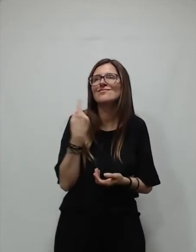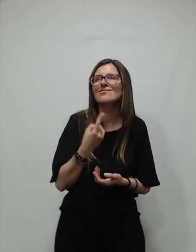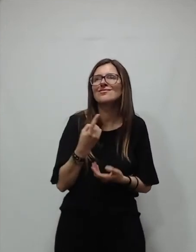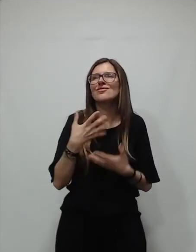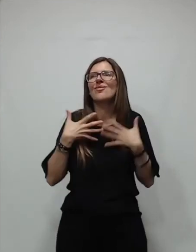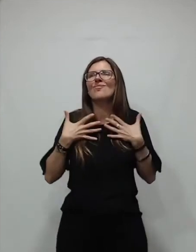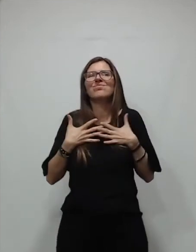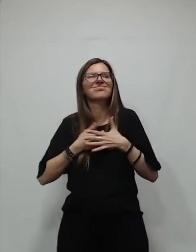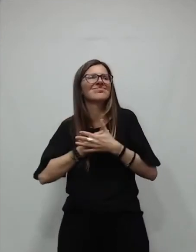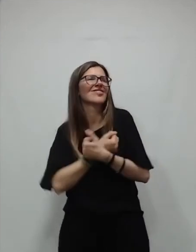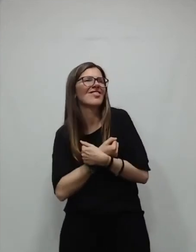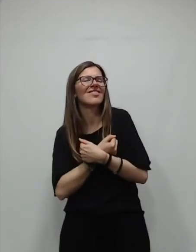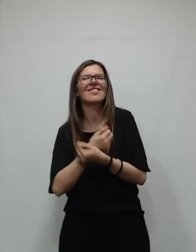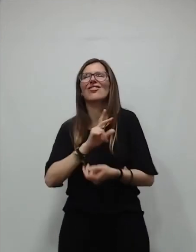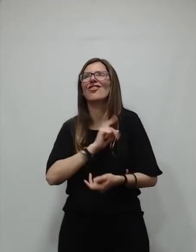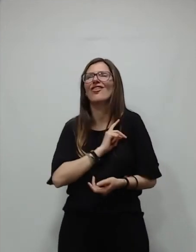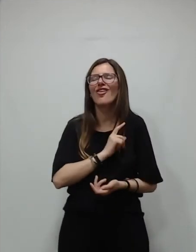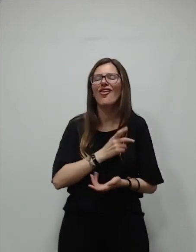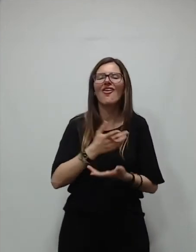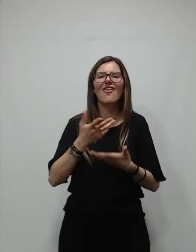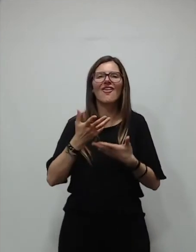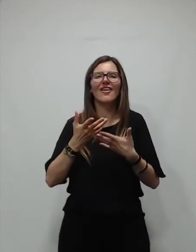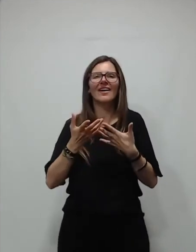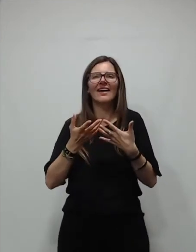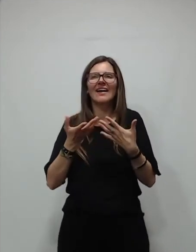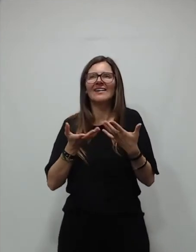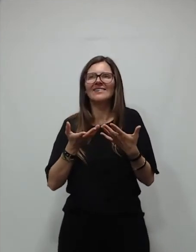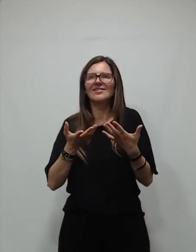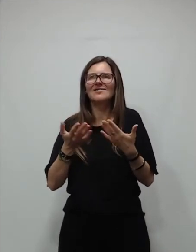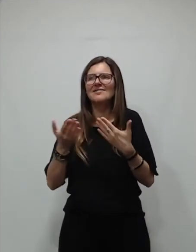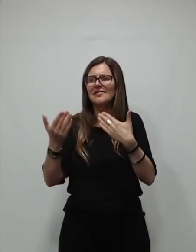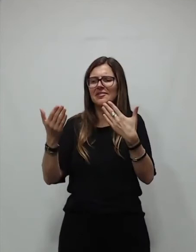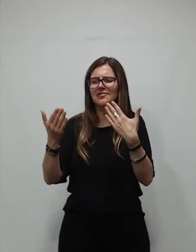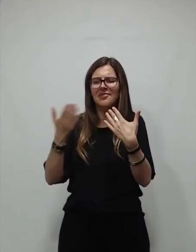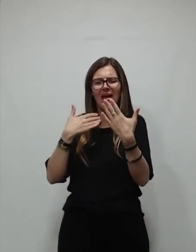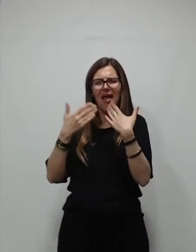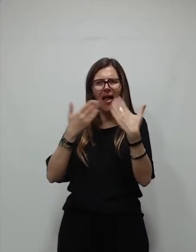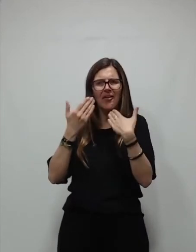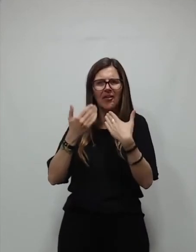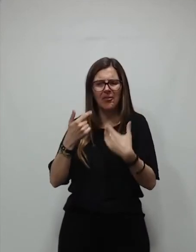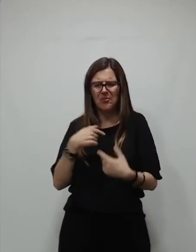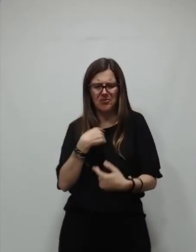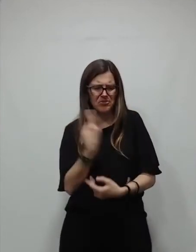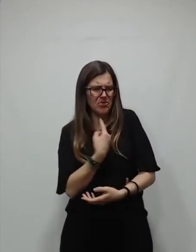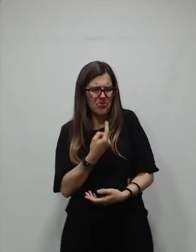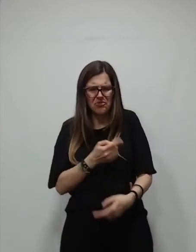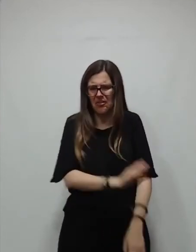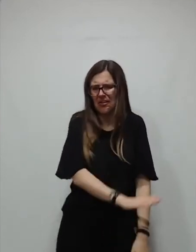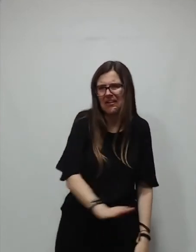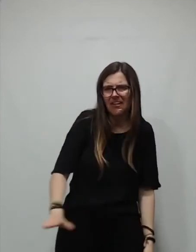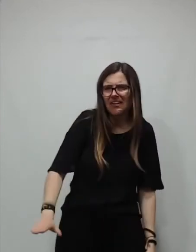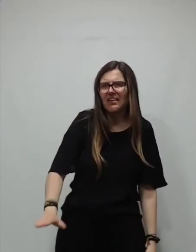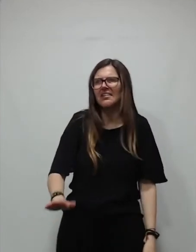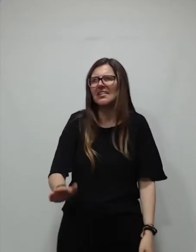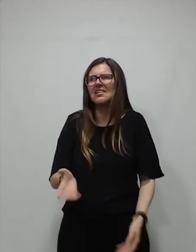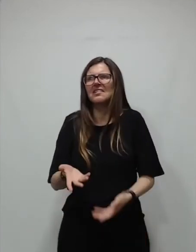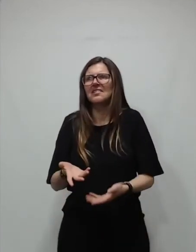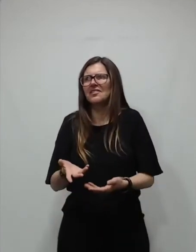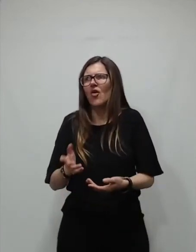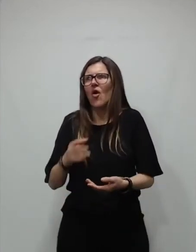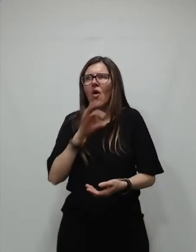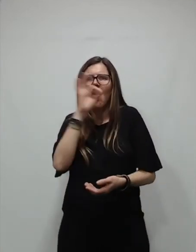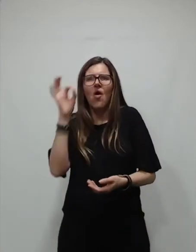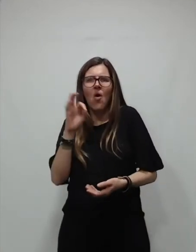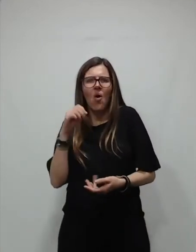y nos vulneralizan y nos infantilizan y realmente nos hacen cosas, nos cosifican. ¿Y hasta